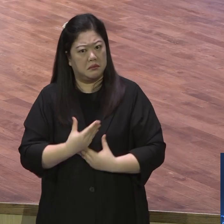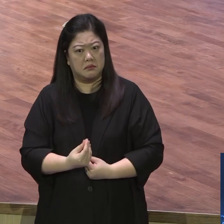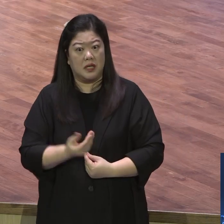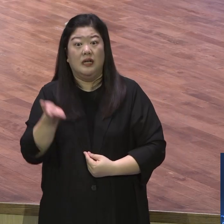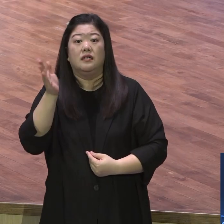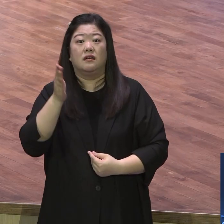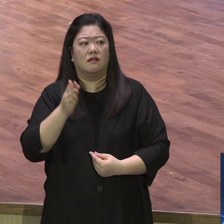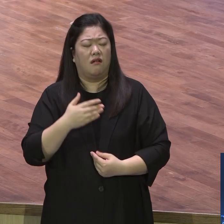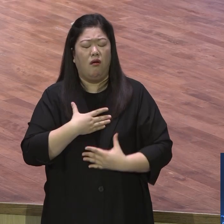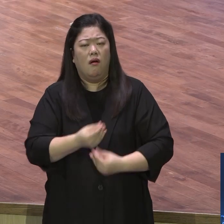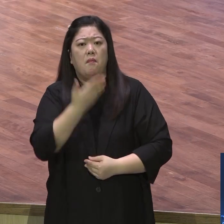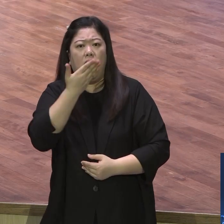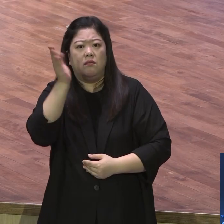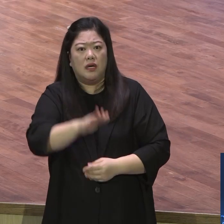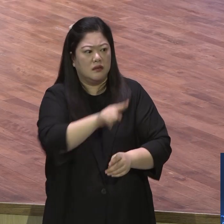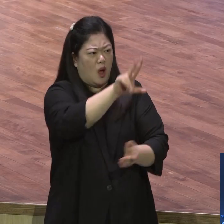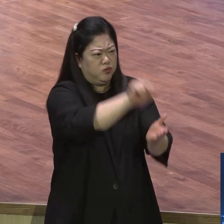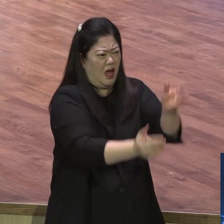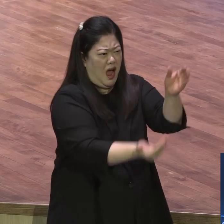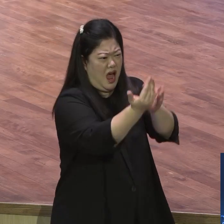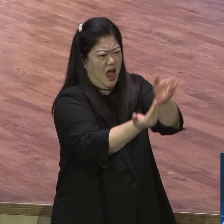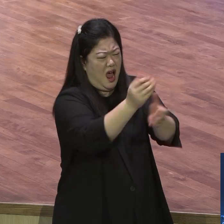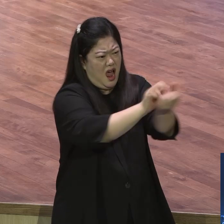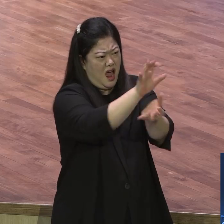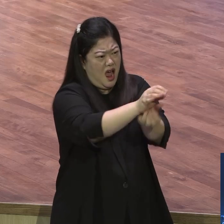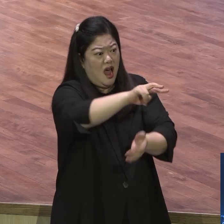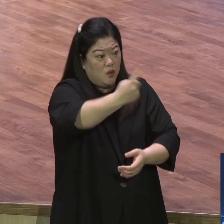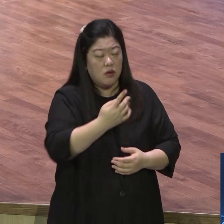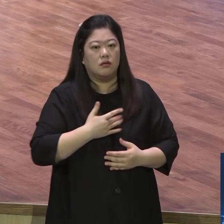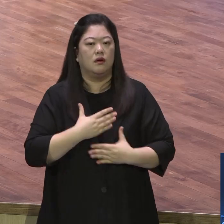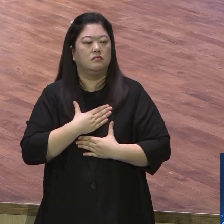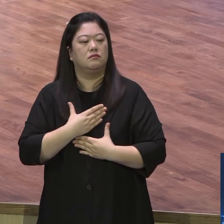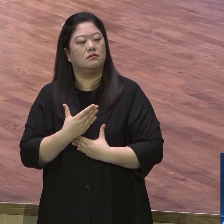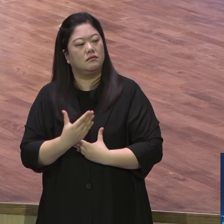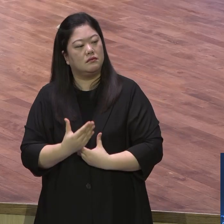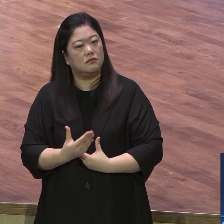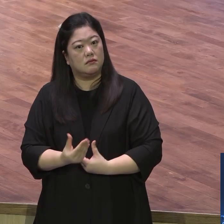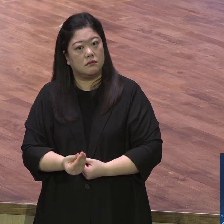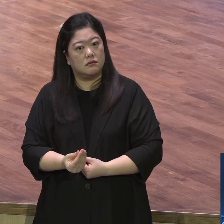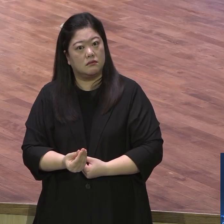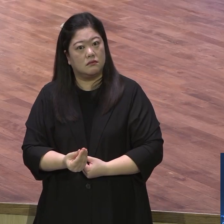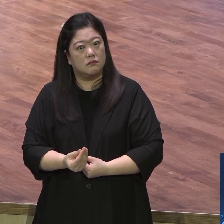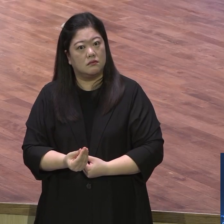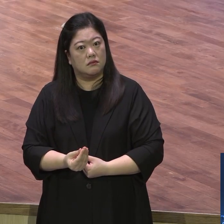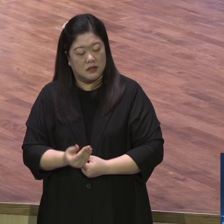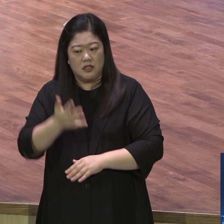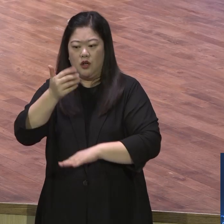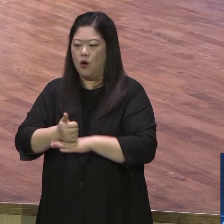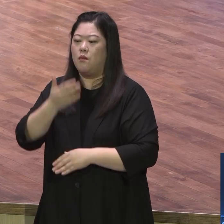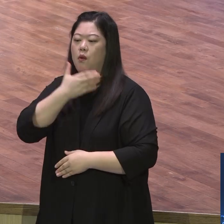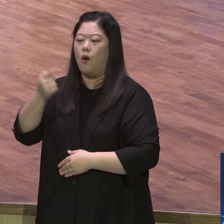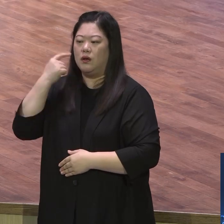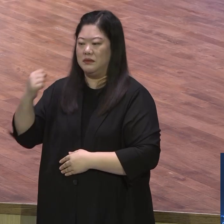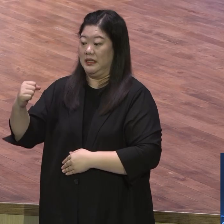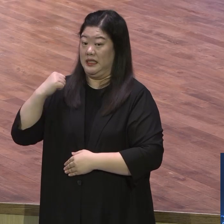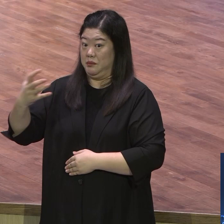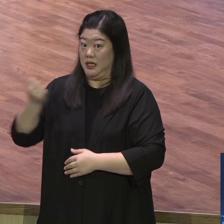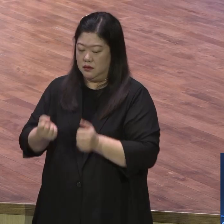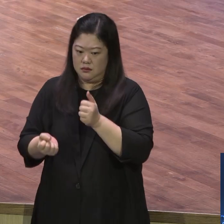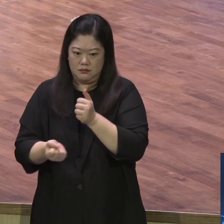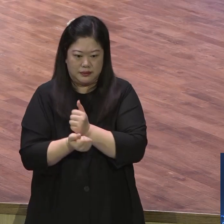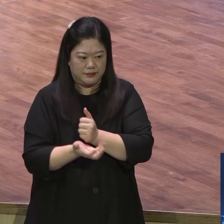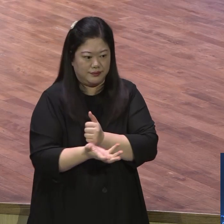영혼이 보장된 인생의 축복 참 자유함을 누리면서 모두 환경을 뛰어넘고 복음의 선한 영향이 펴나가는 그리스도 절대